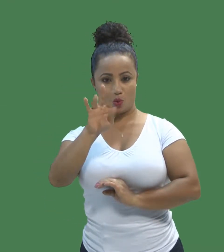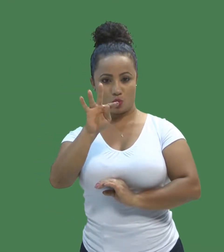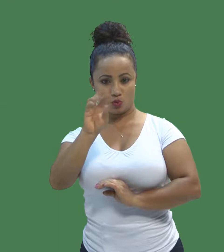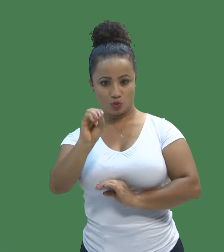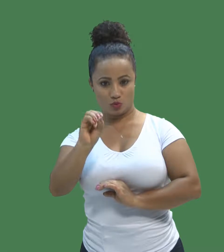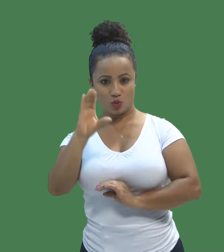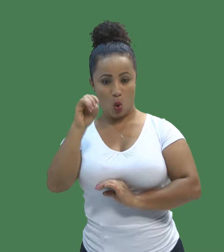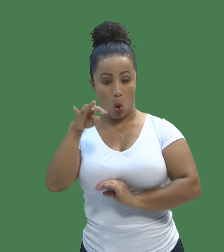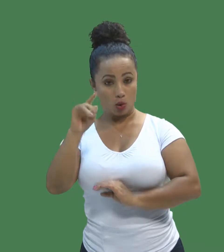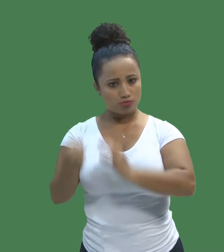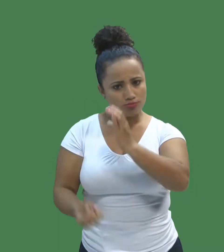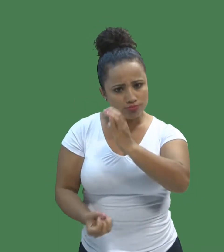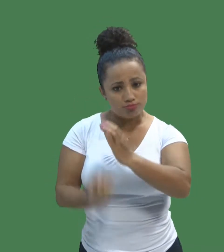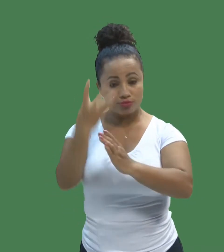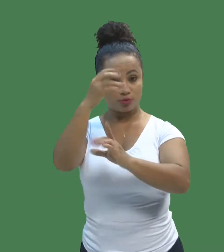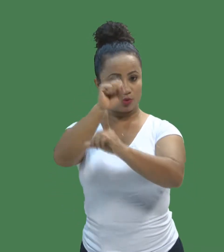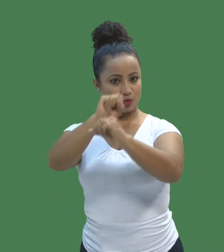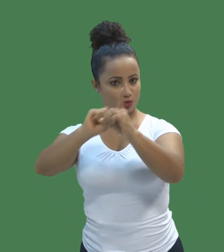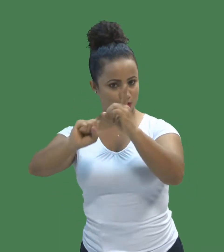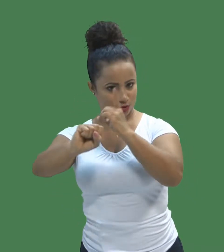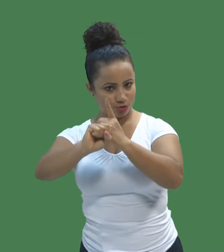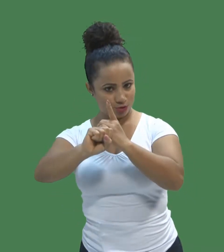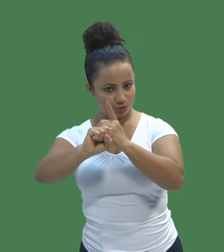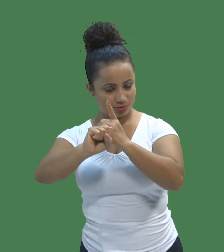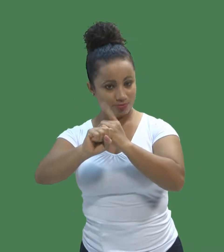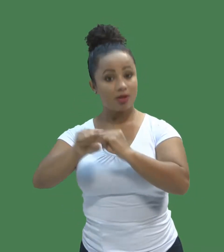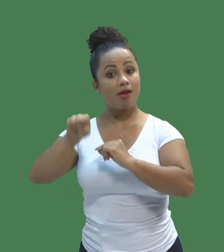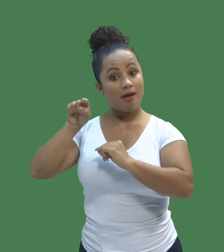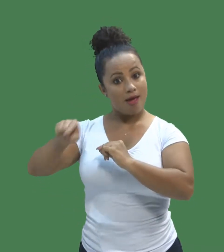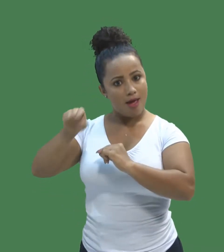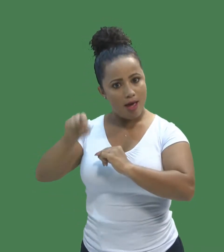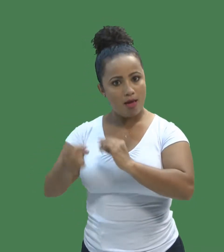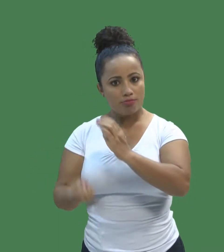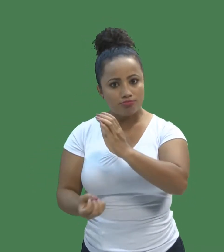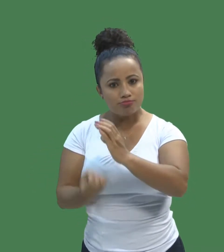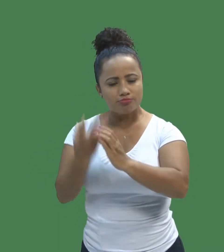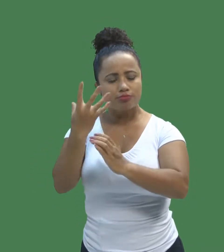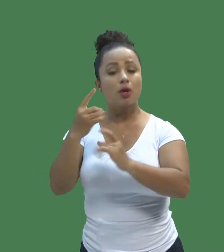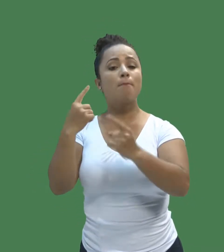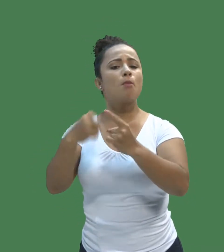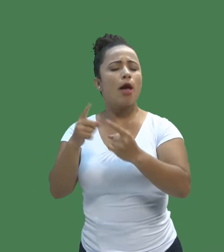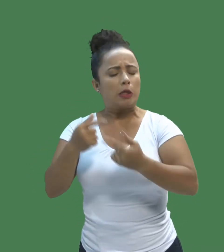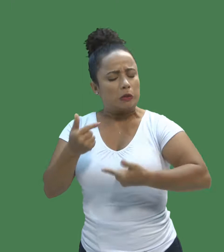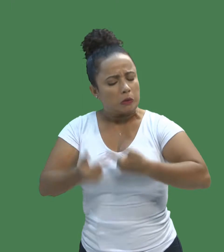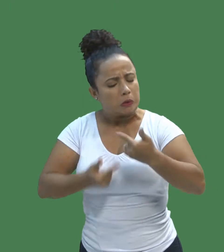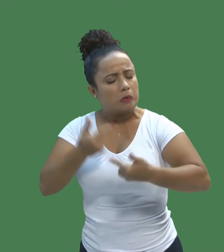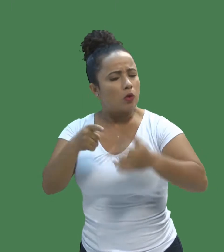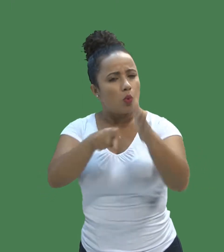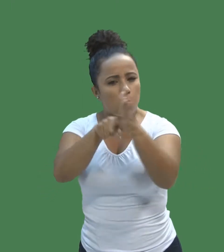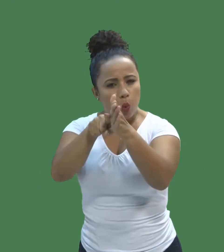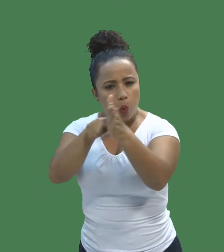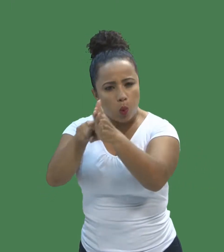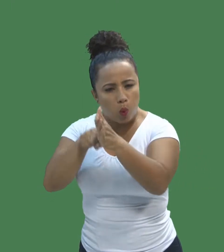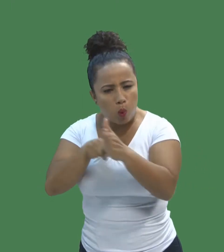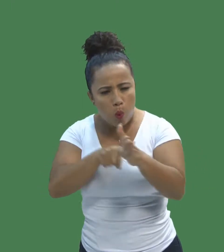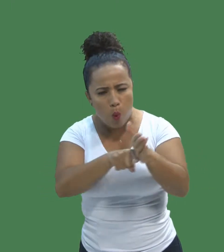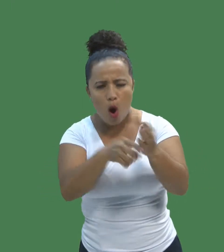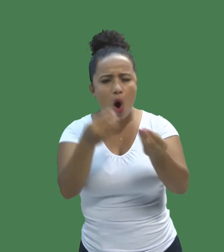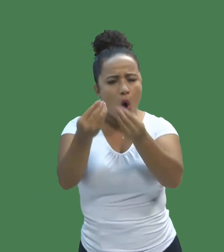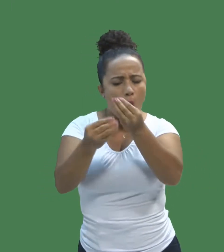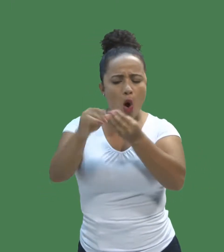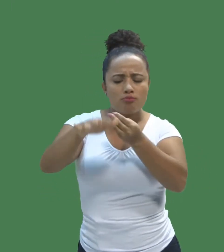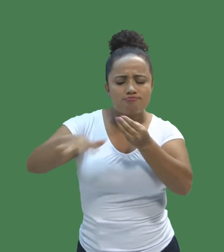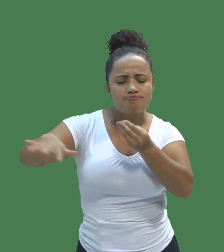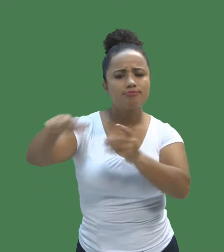do positivismo, Auguste Comte, após exaustivos estudos